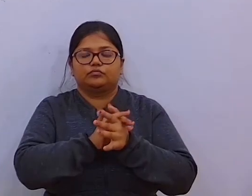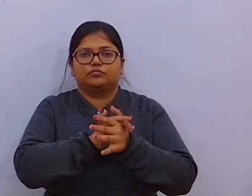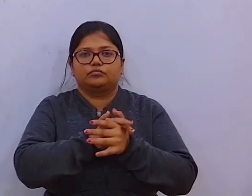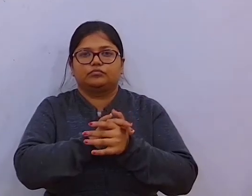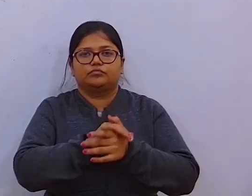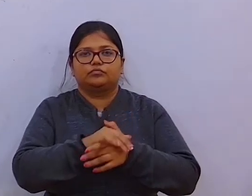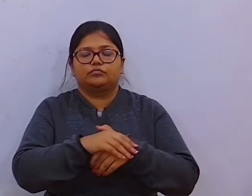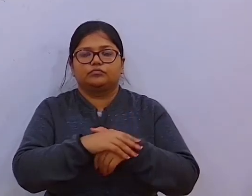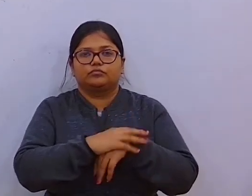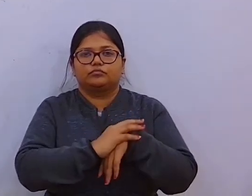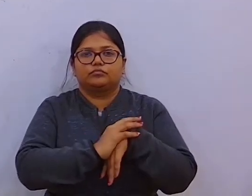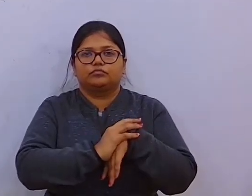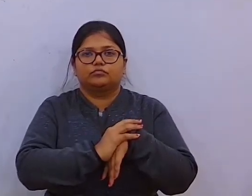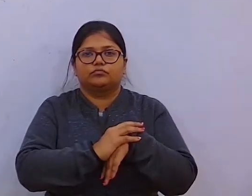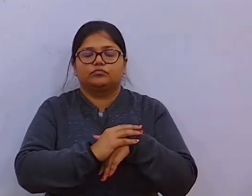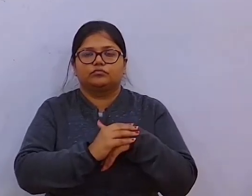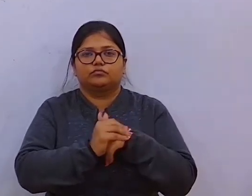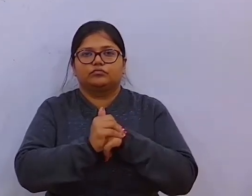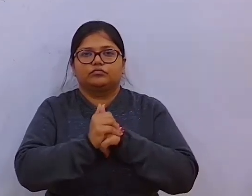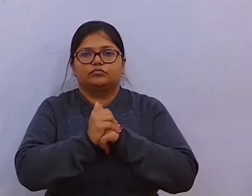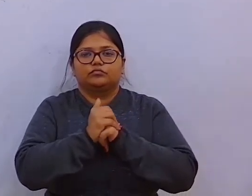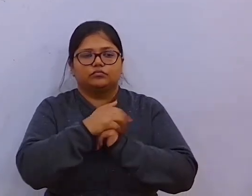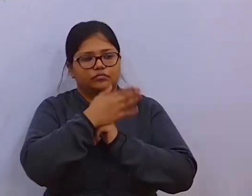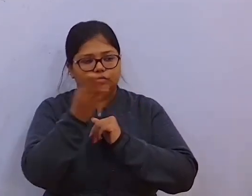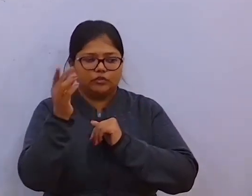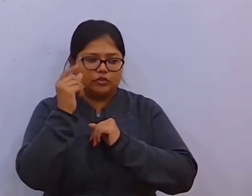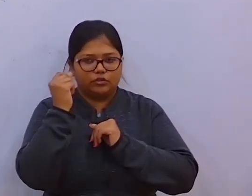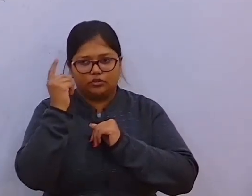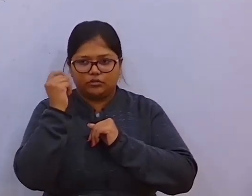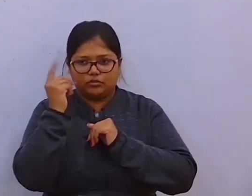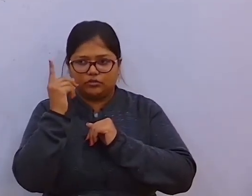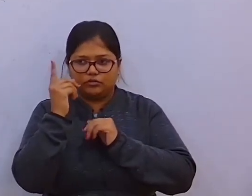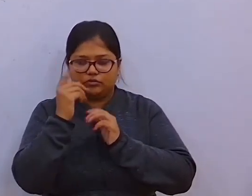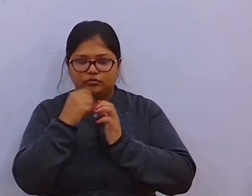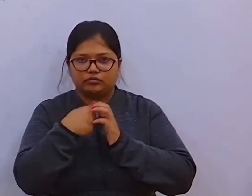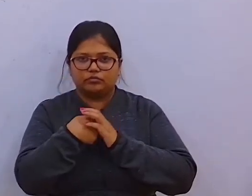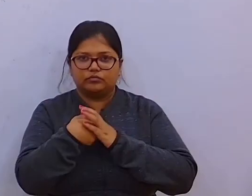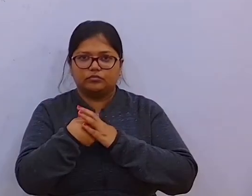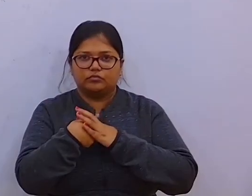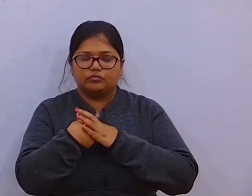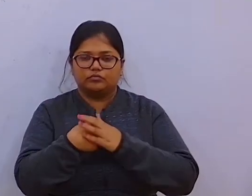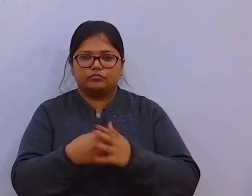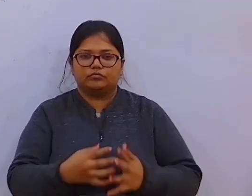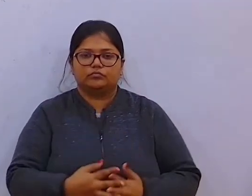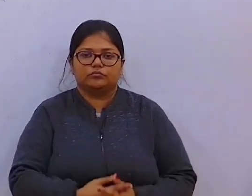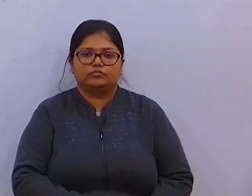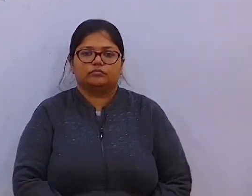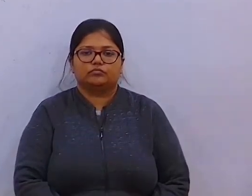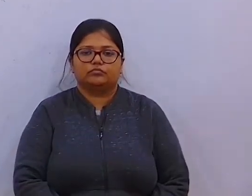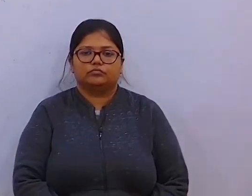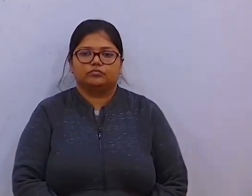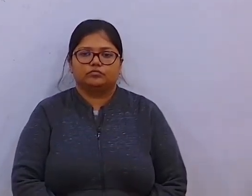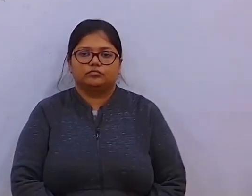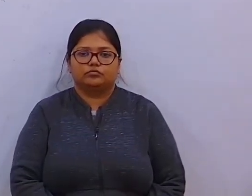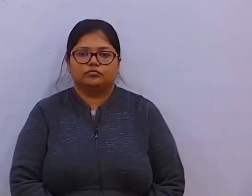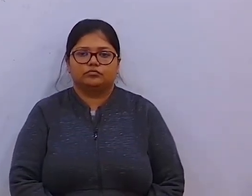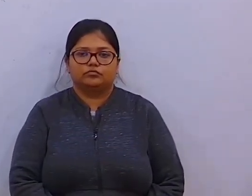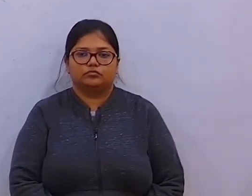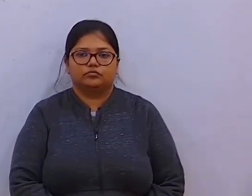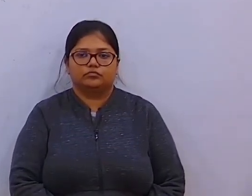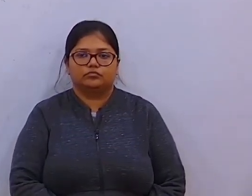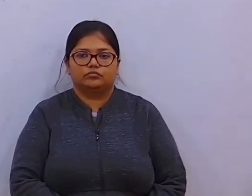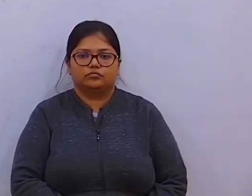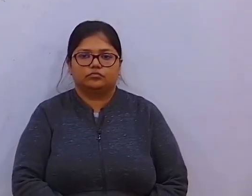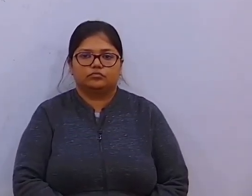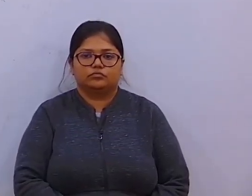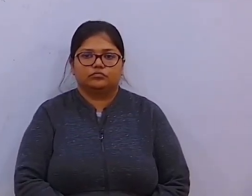का कारण होती है। समझ में आया क्या इतना? पश्चिमोत्तर और दक्षिण पूर्वी समझ में आया। चलो